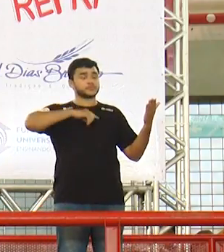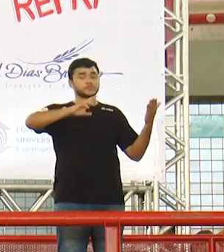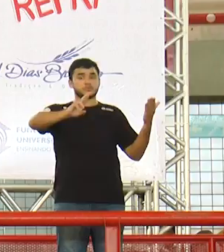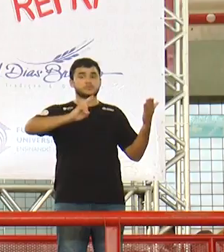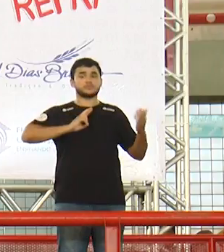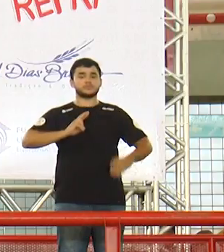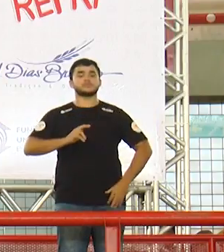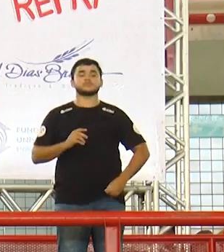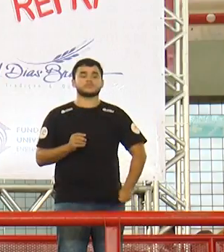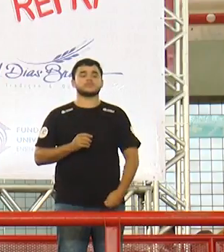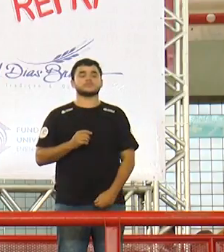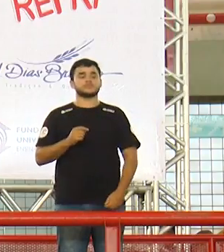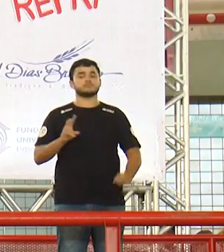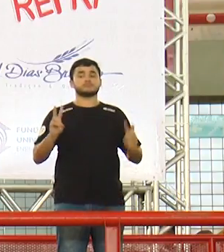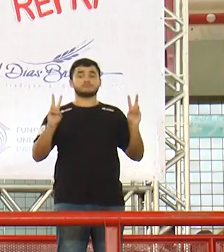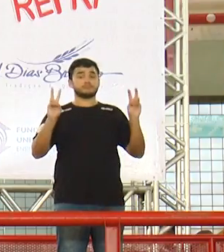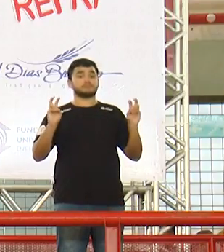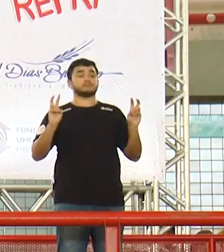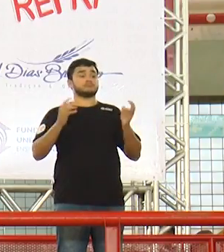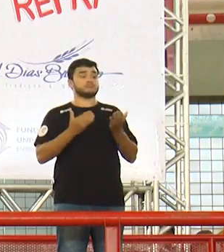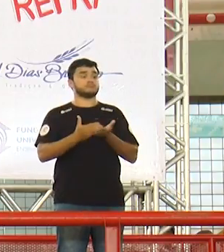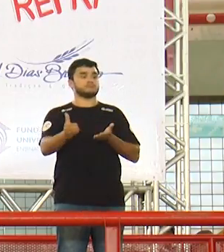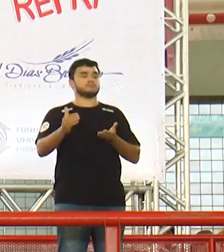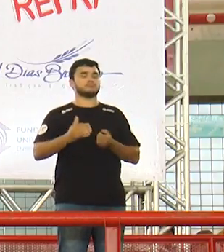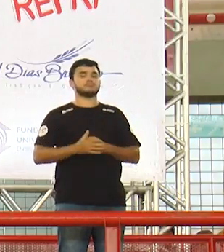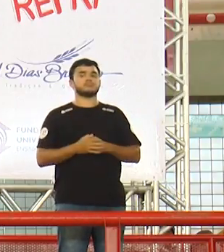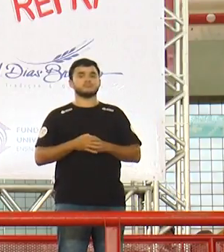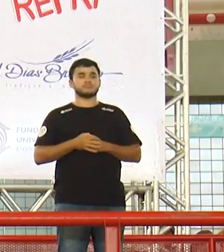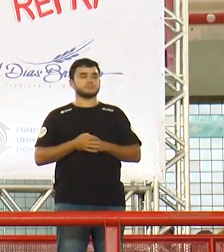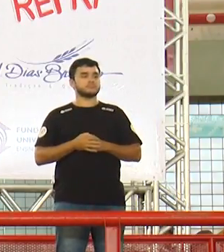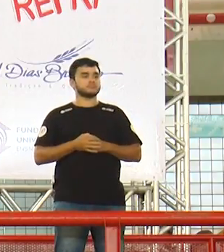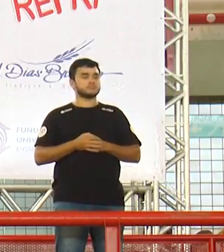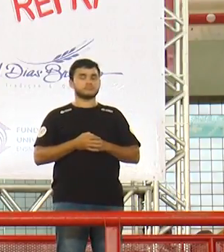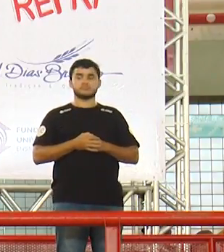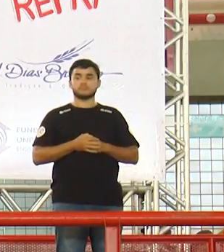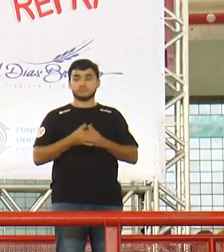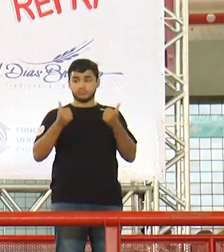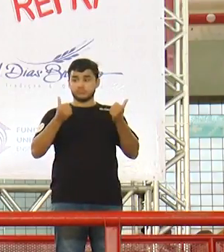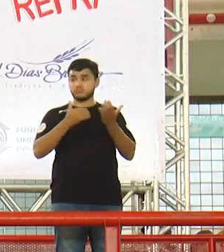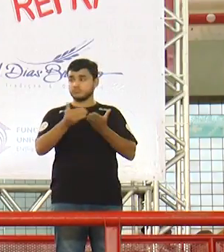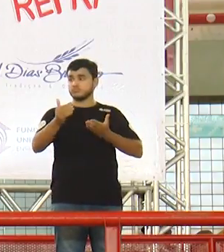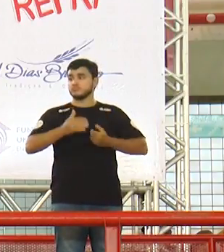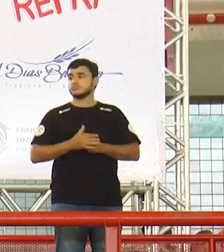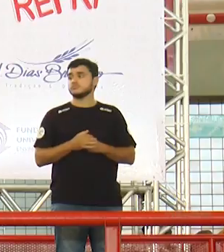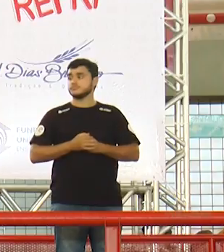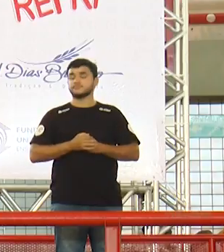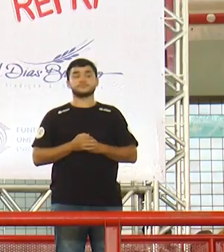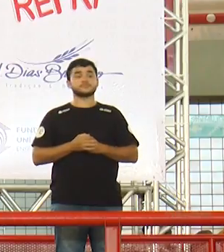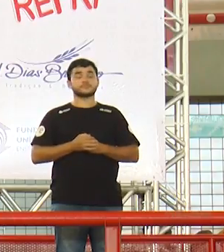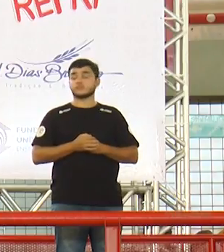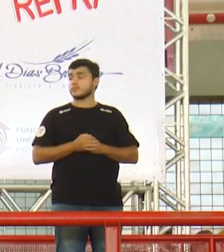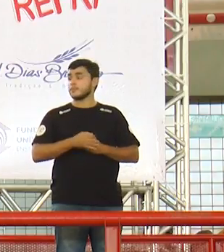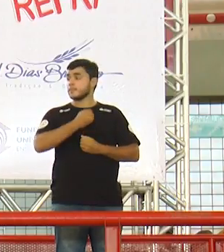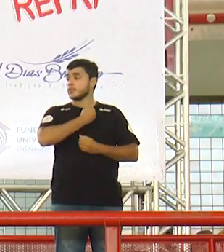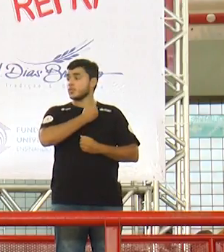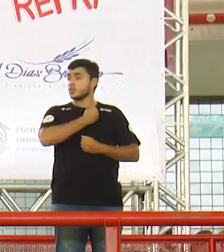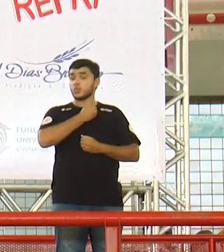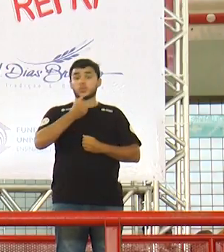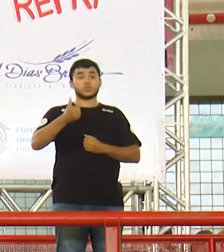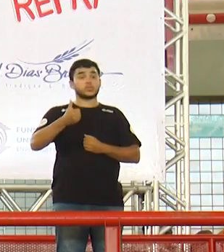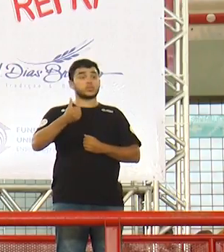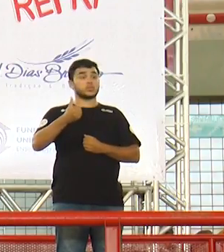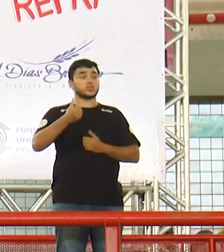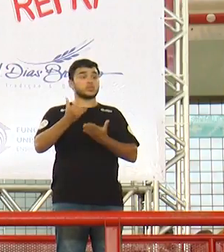saio deste primeiro assunto, ingresso nos demais. Podemos? Na página 12, tem ali os exercícios